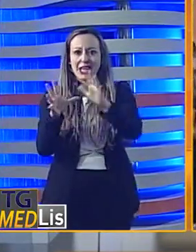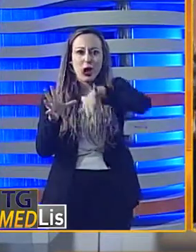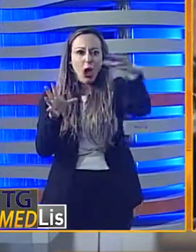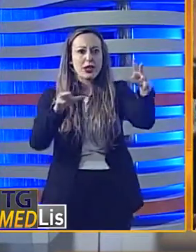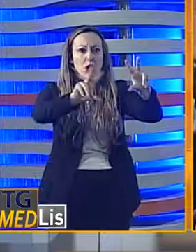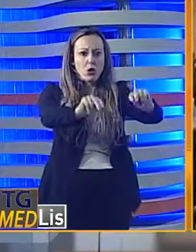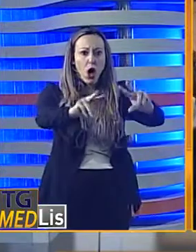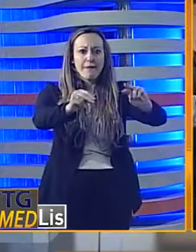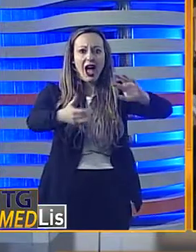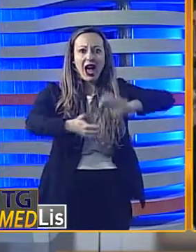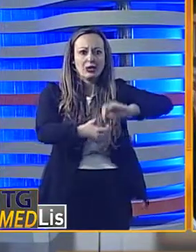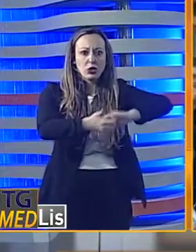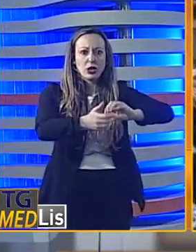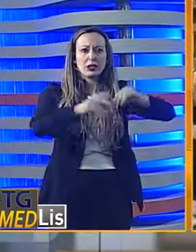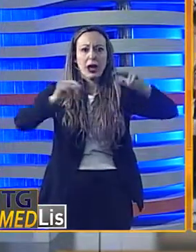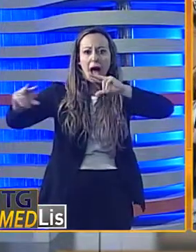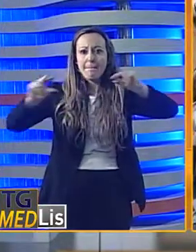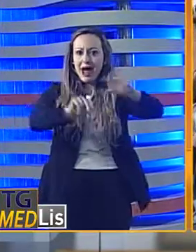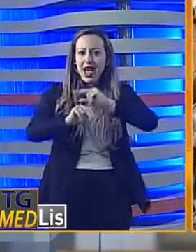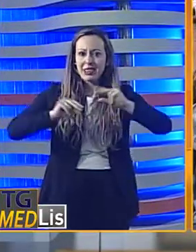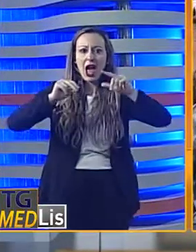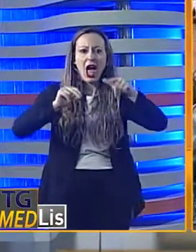sindacale dello scorso anno.